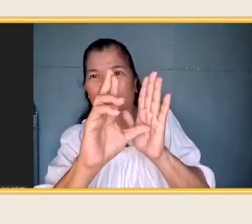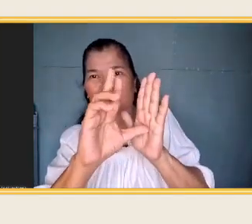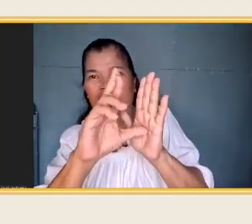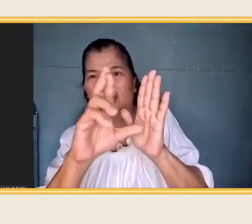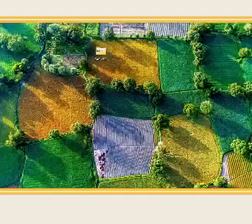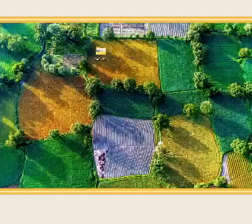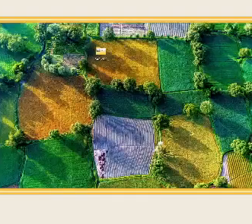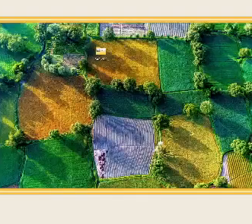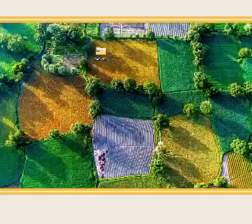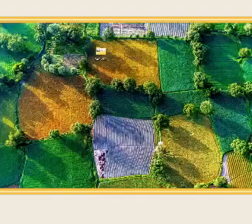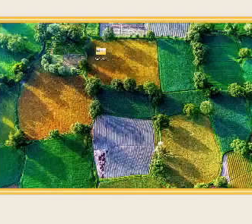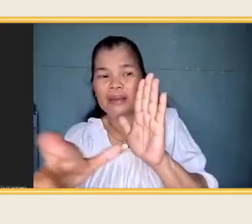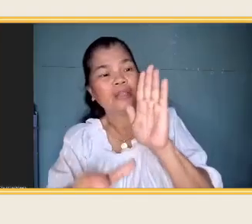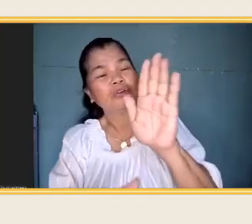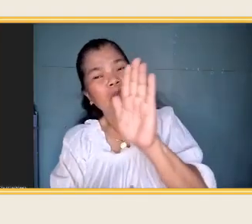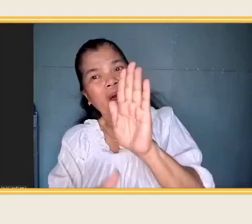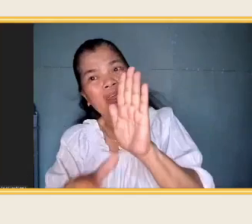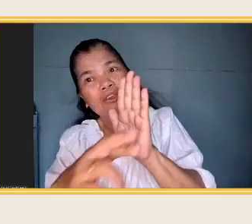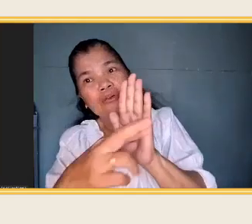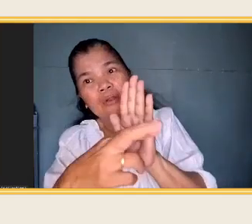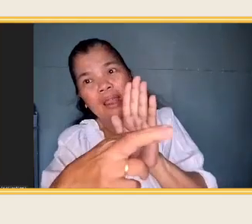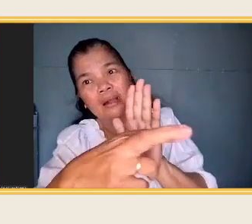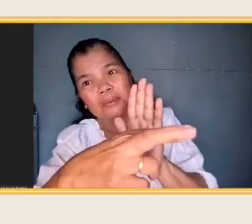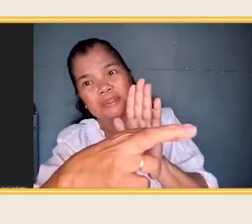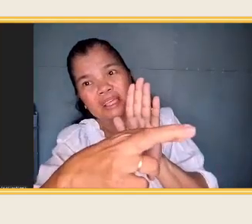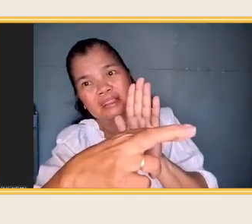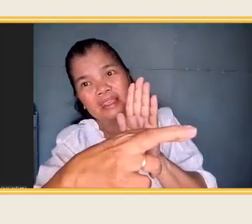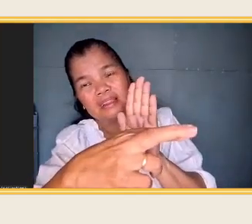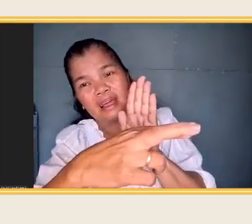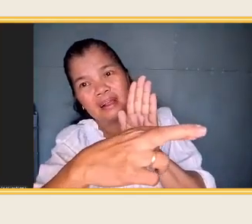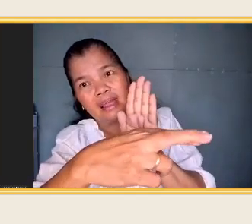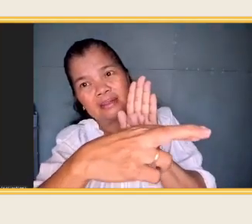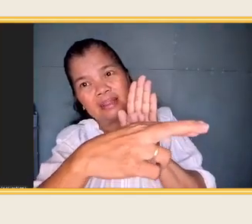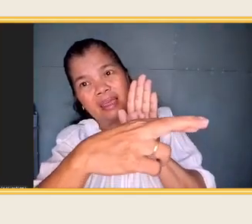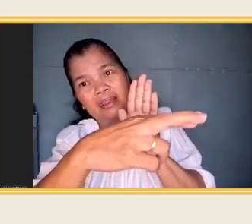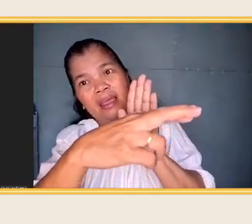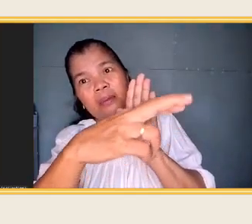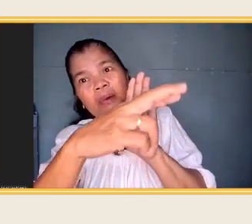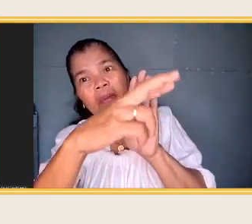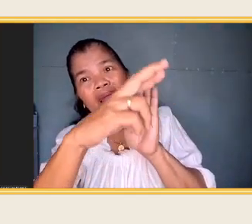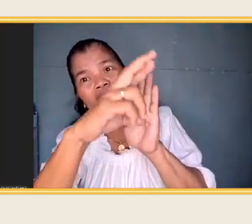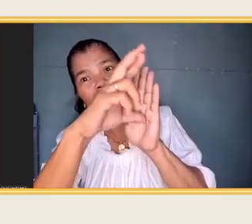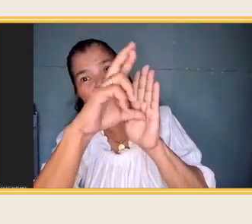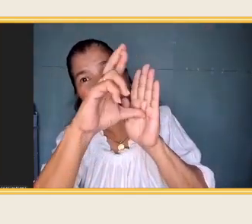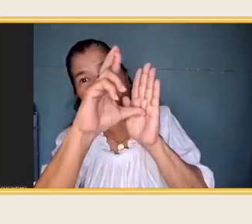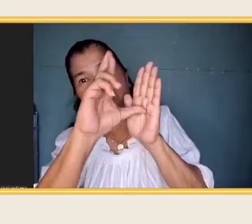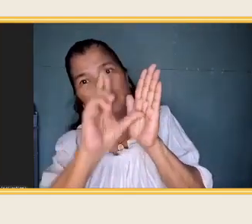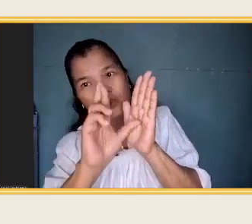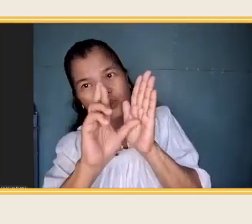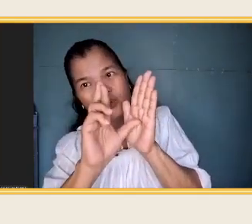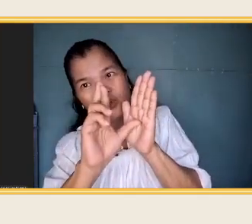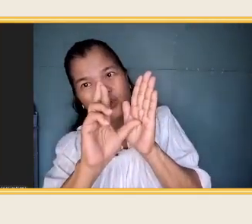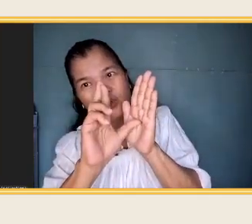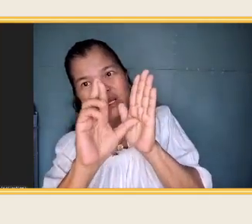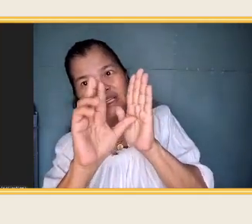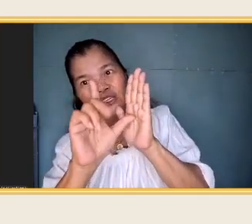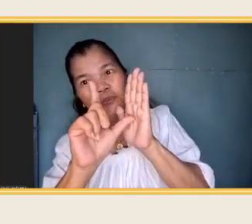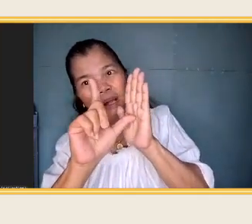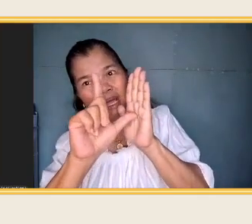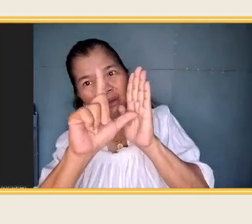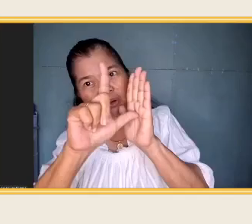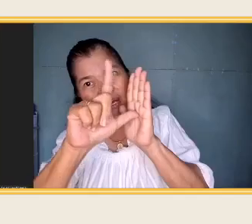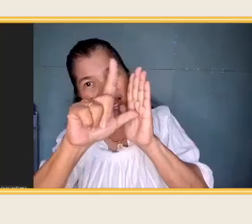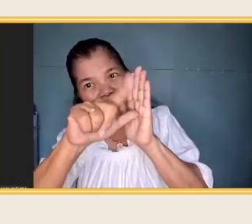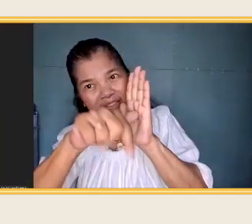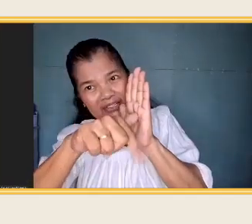review. Yung our hand, ito parang yung clock, representing the clock. Then, pabalik yung review. Kasi